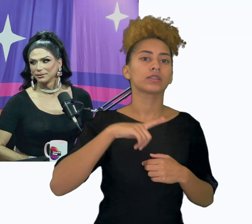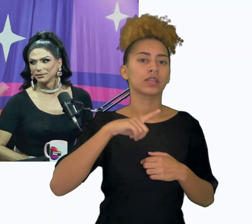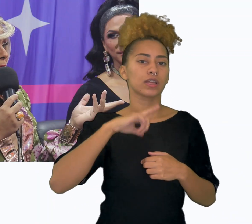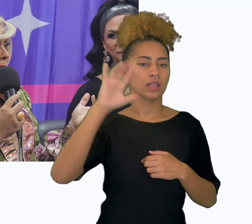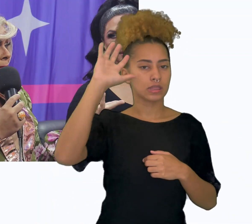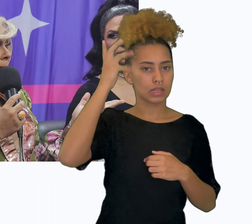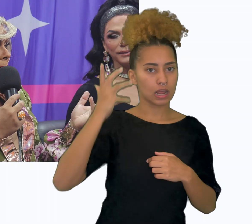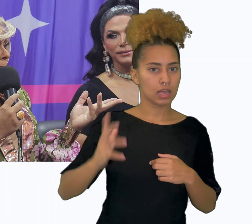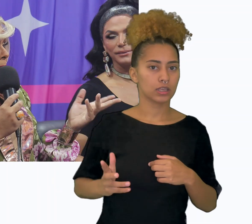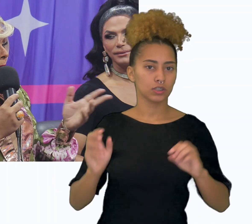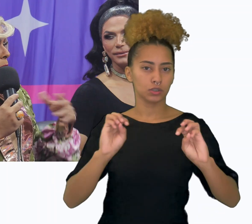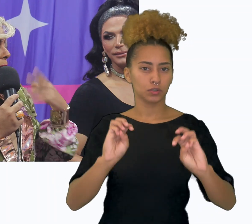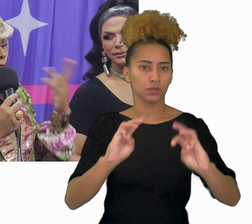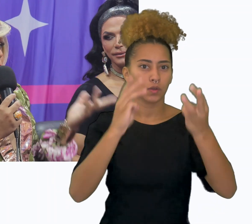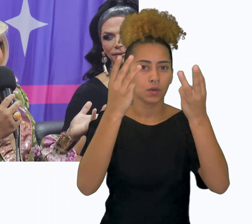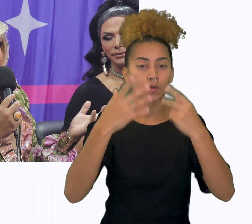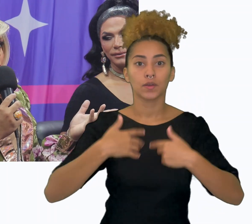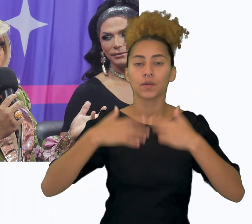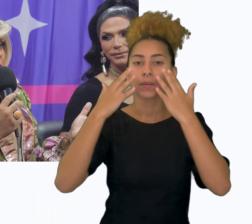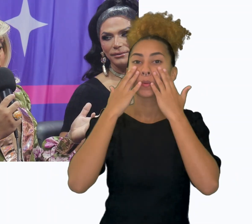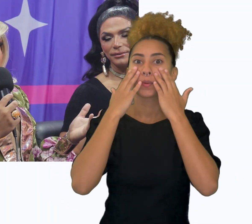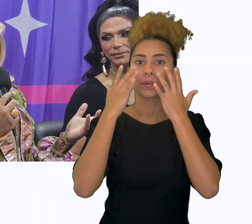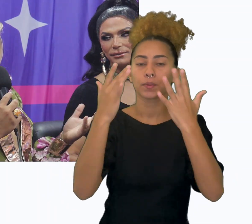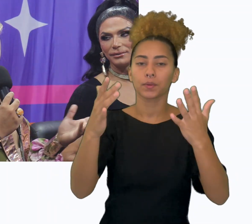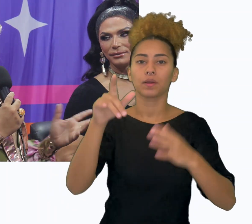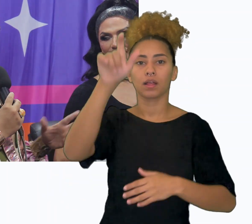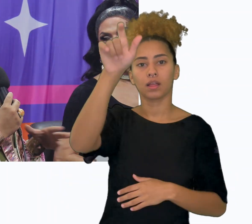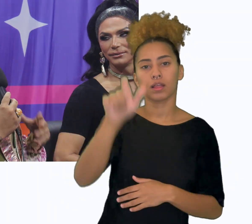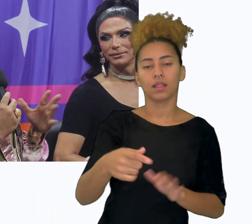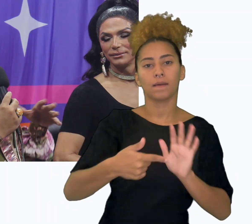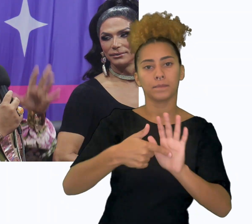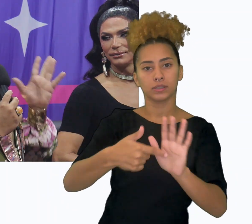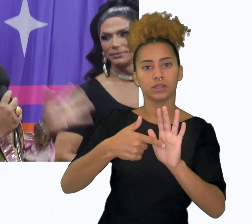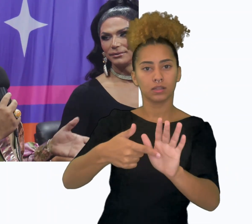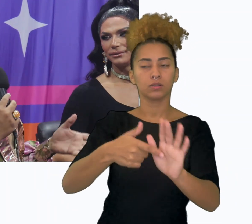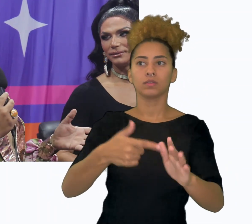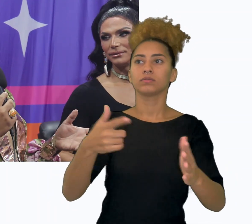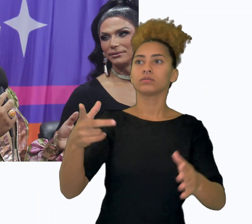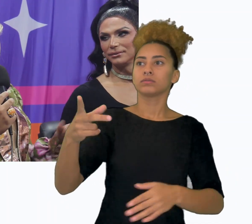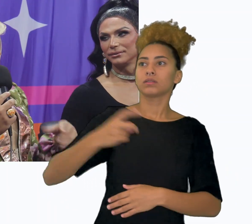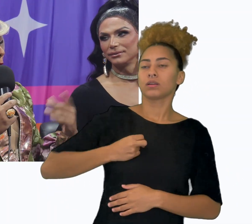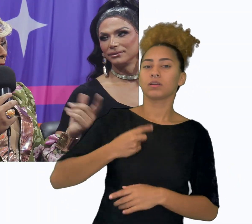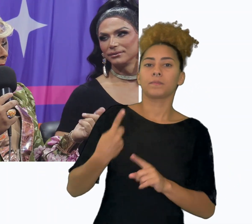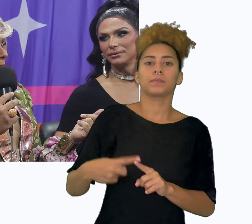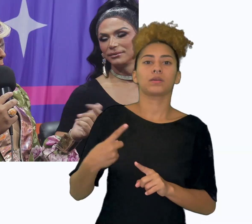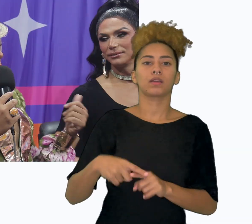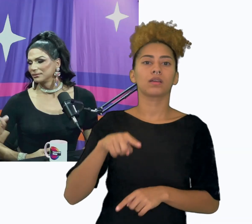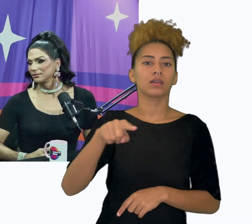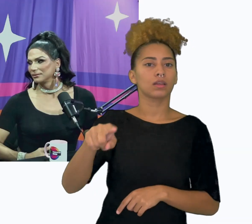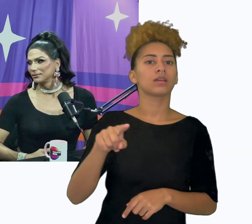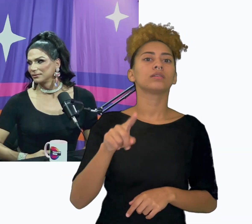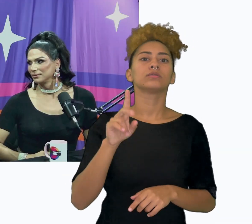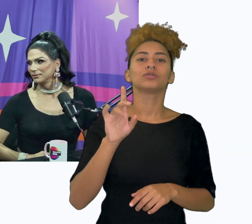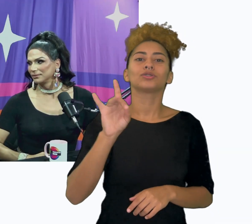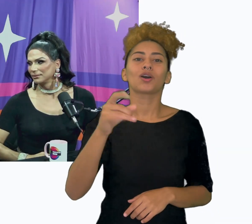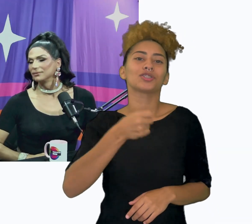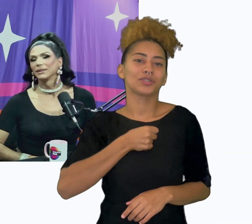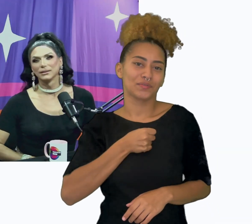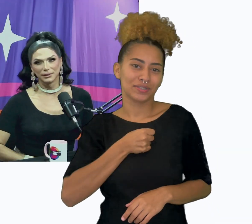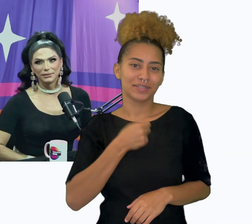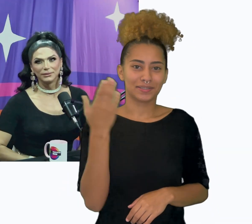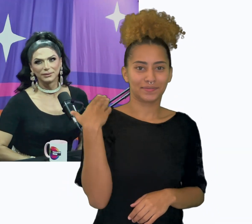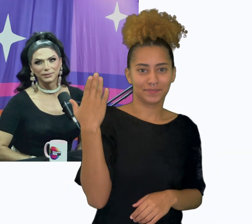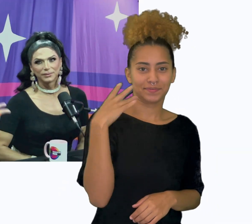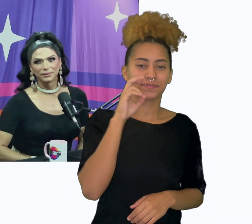de drag, que eu fiquei admirado com a apresentadora e tal. Eu paralisei, porque eu só vi aquilo no Silvio Santos, né? Na